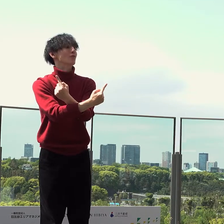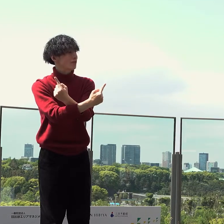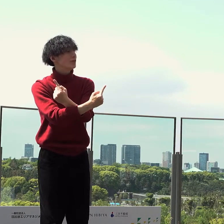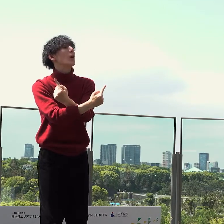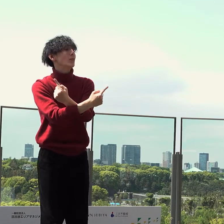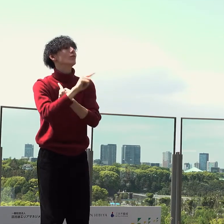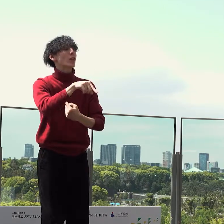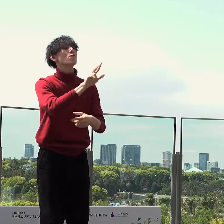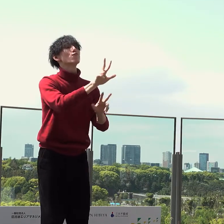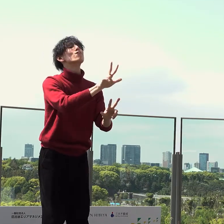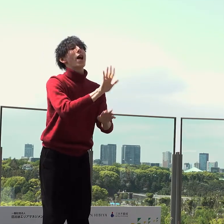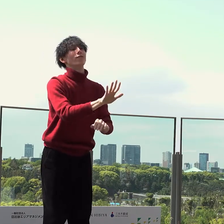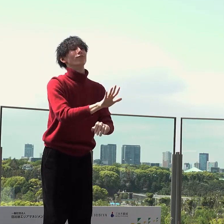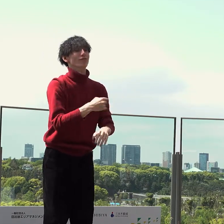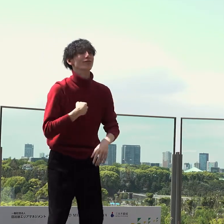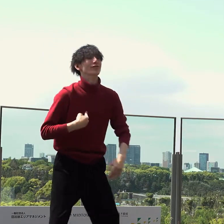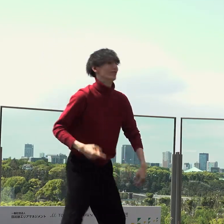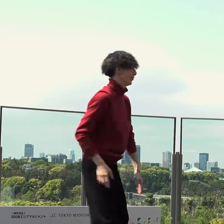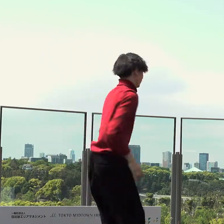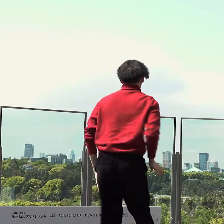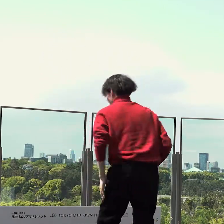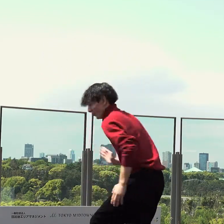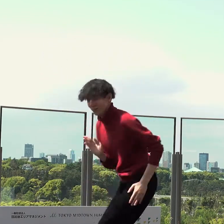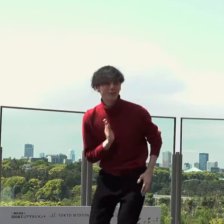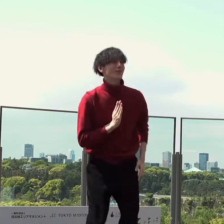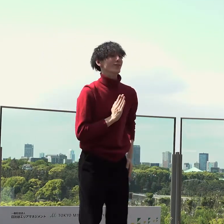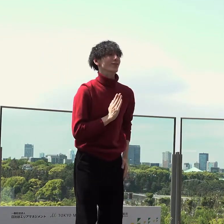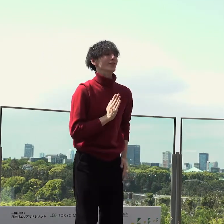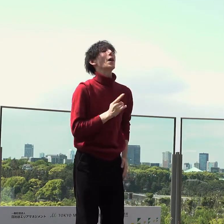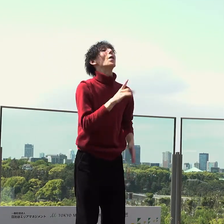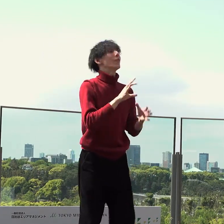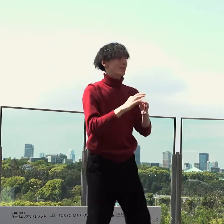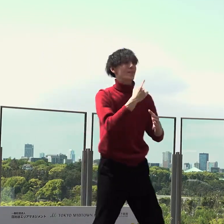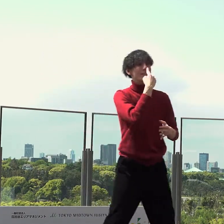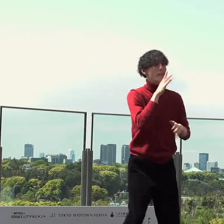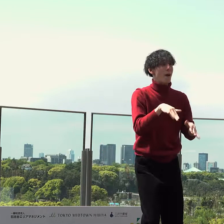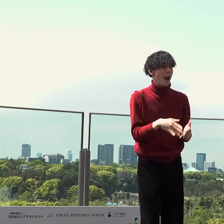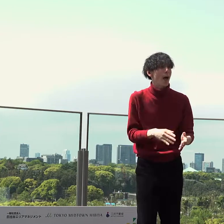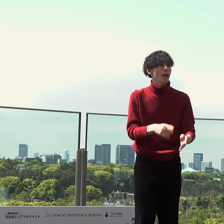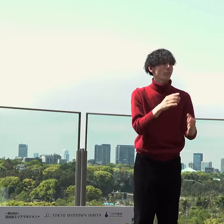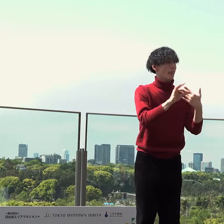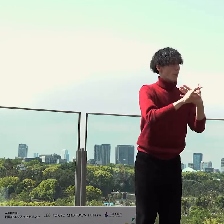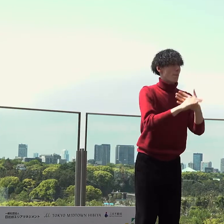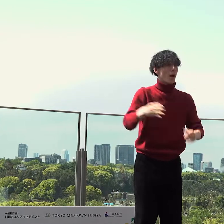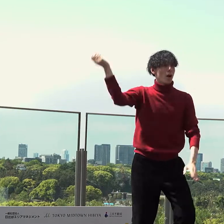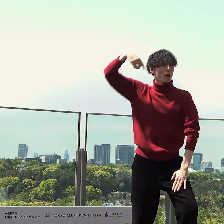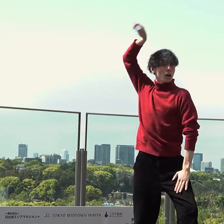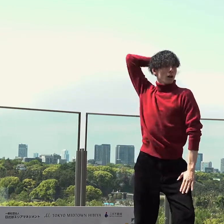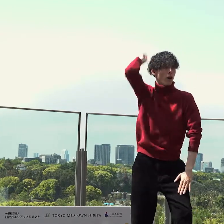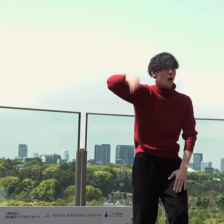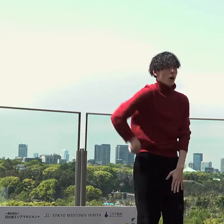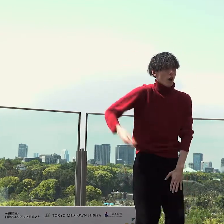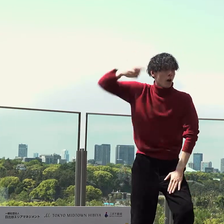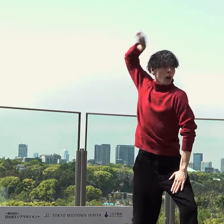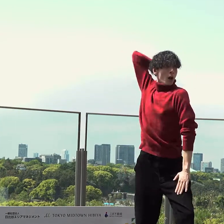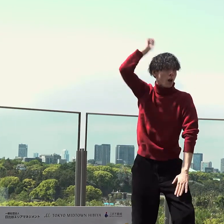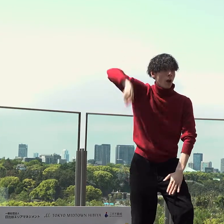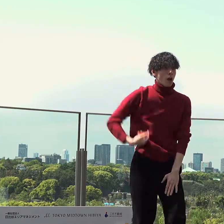わったよというようなお知らせになります。はい、なので今から僕が例えばこうやって踊ってますよ